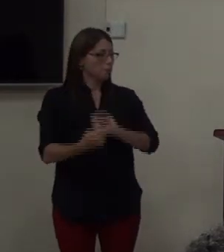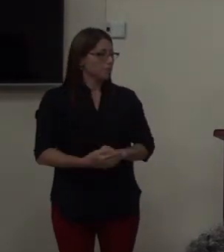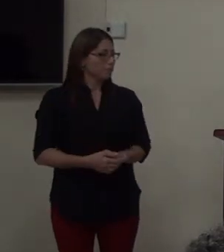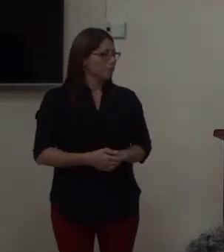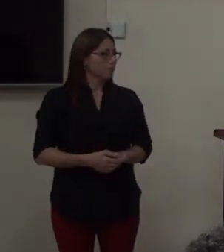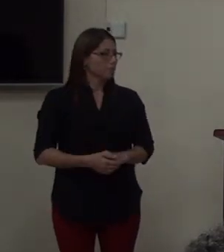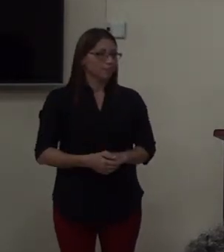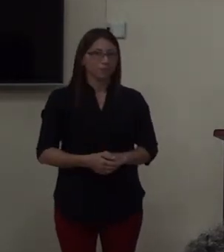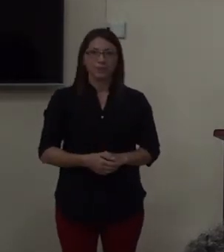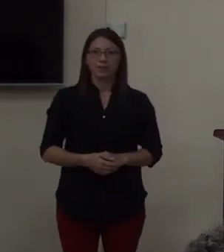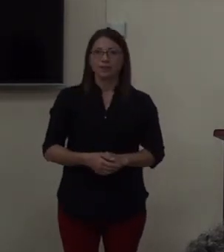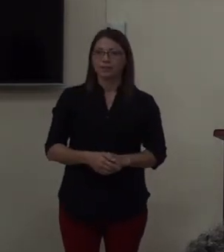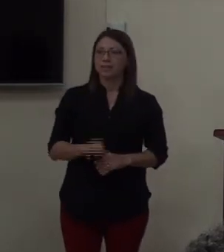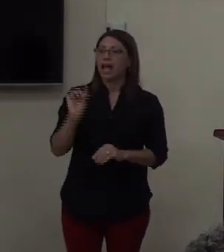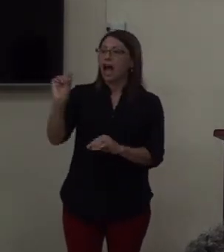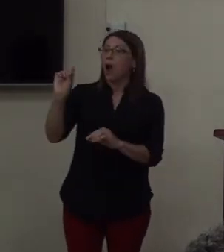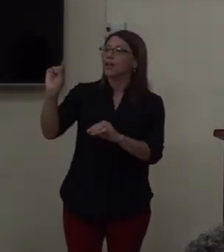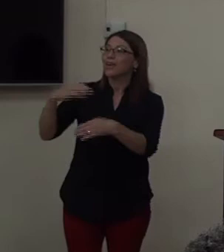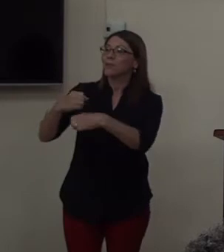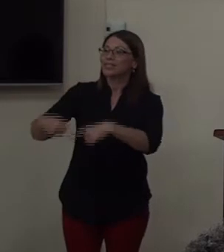Ya vamos a hacerlo por.